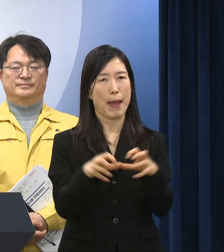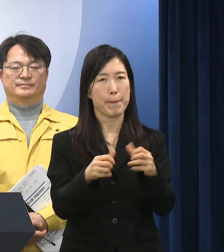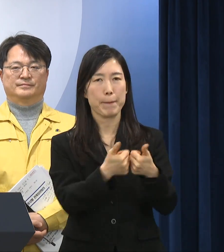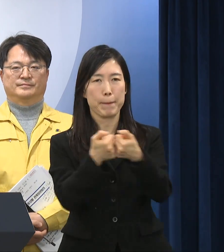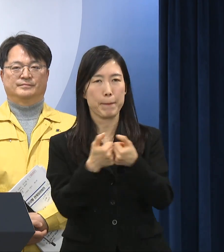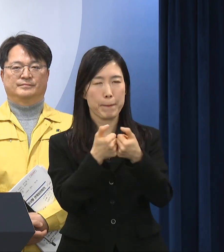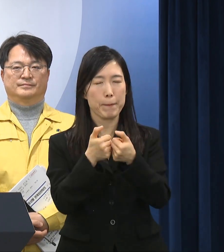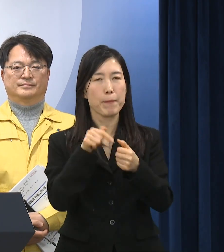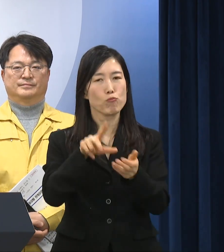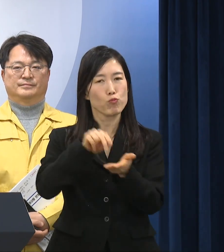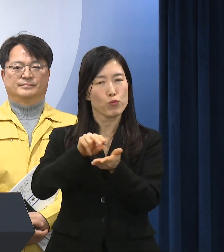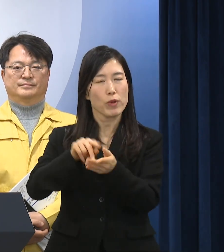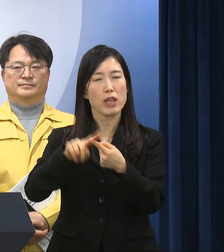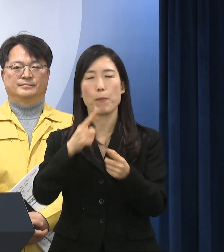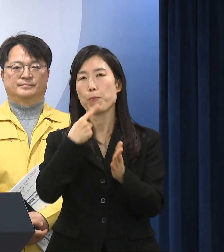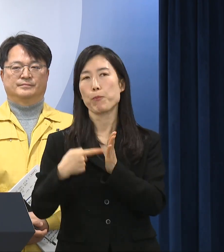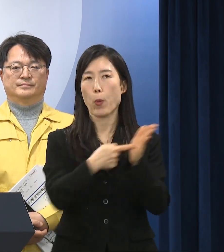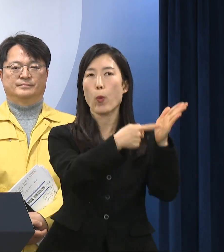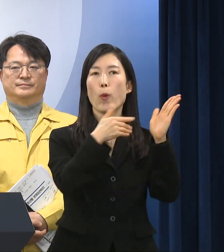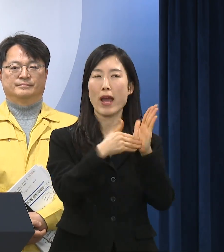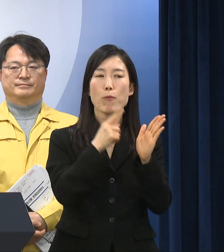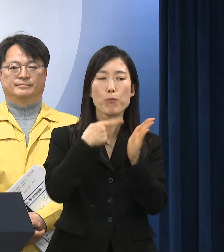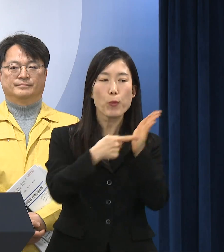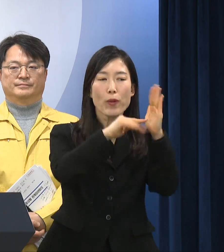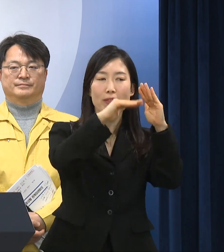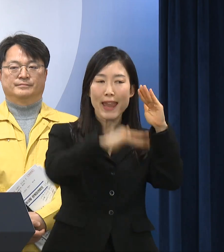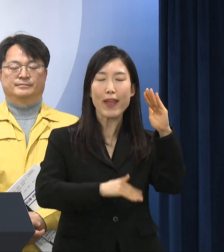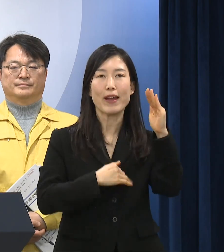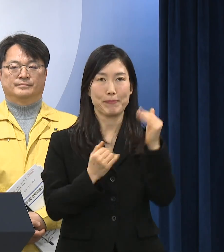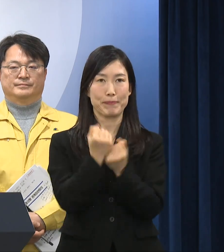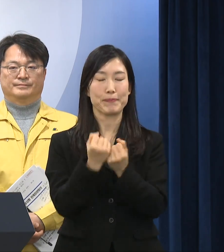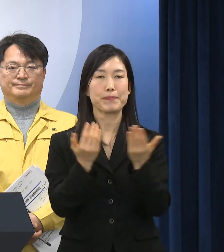결과를 보고드렸습니다. 그 주요 내용을 말씀드리겠습니다.